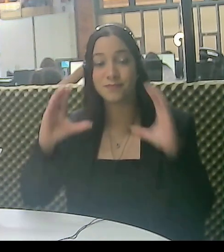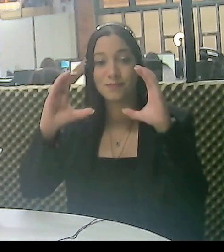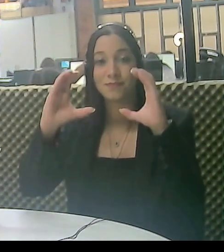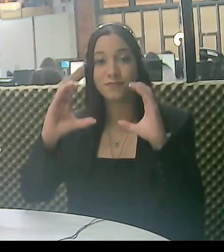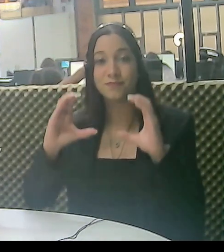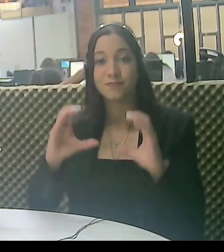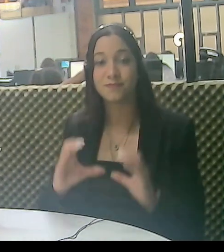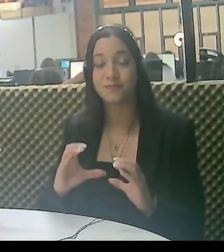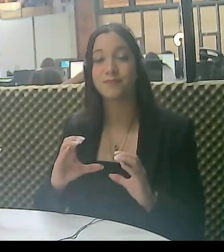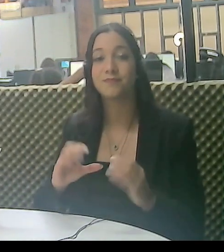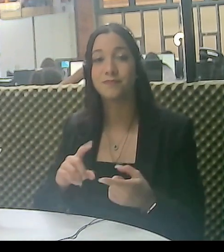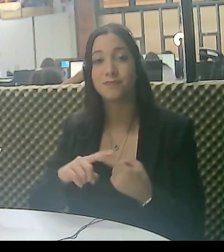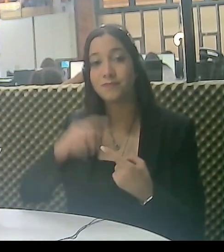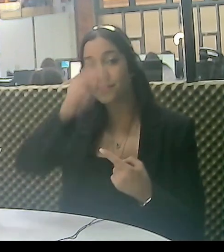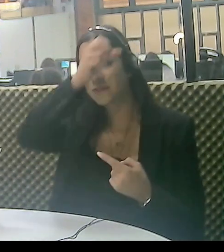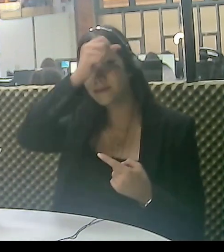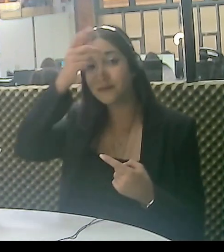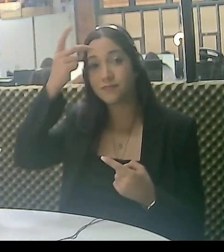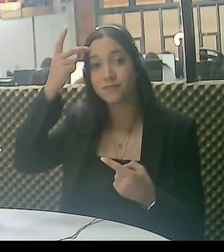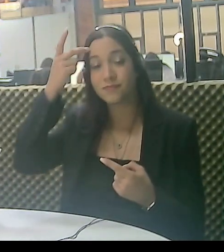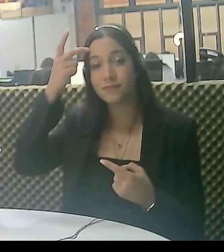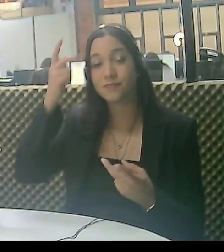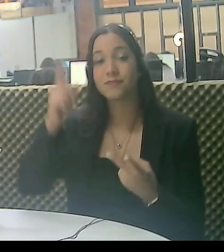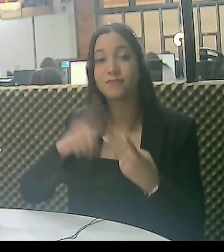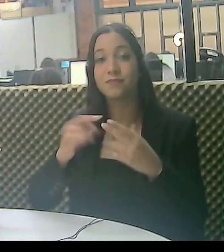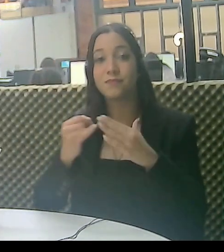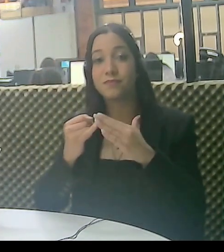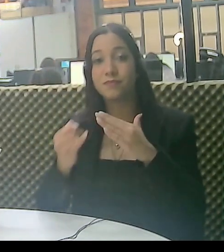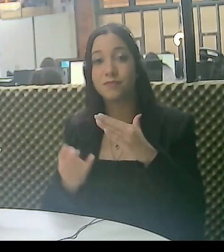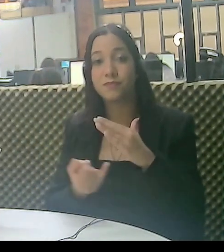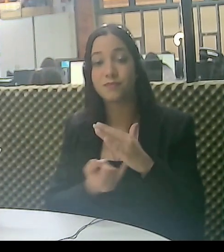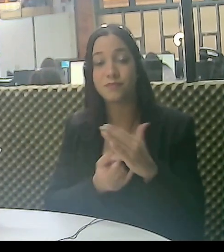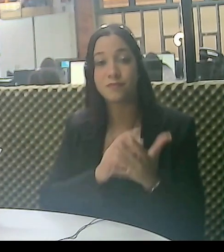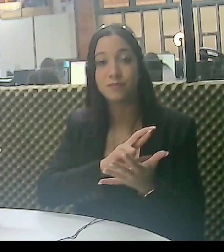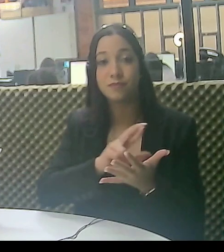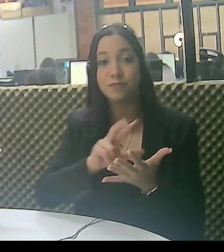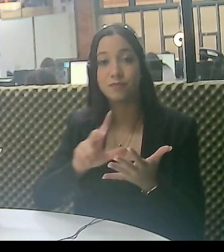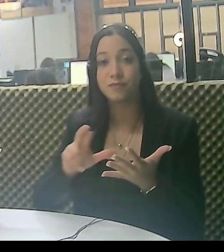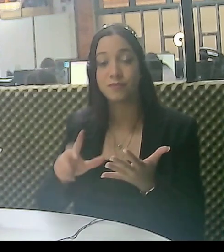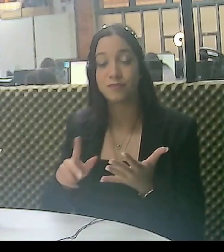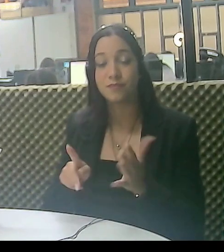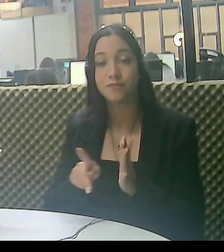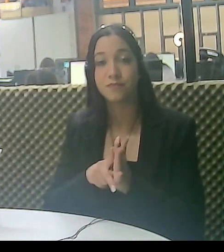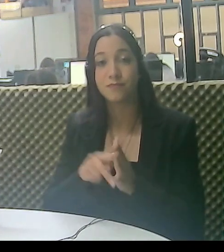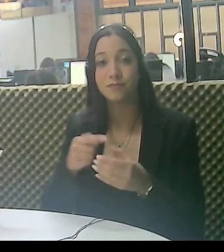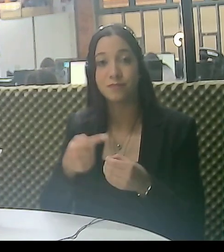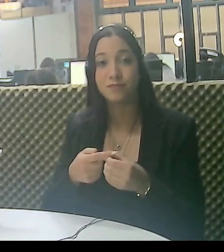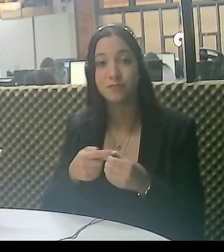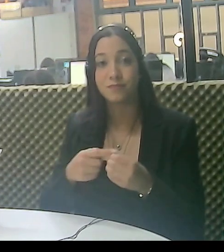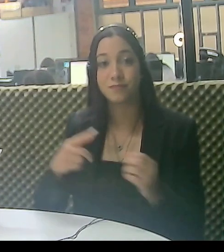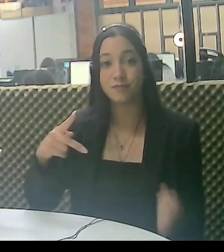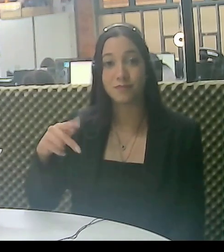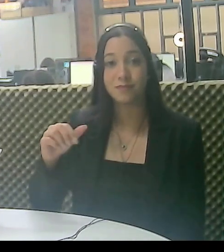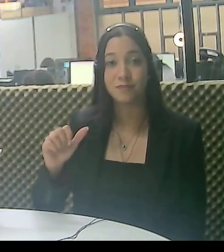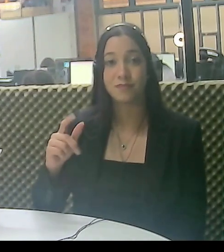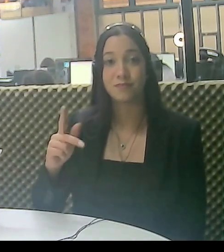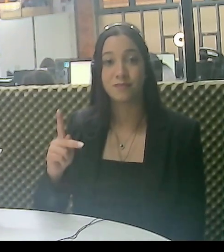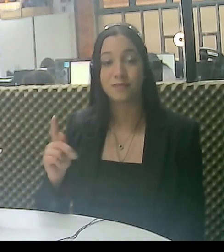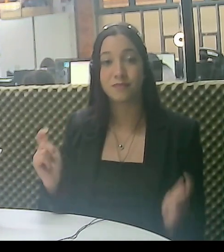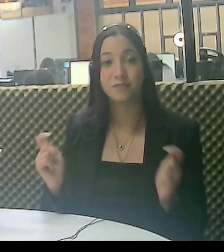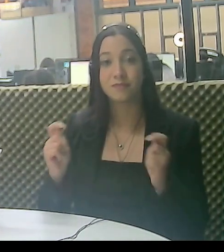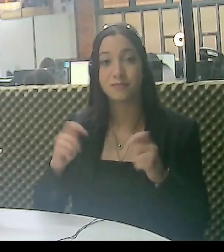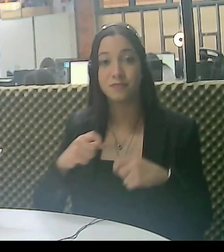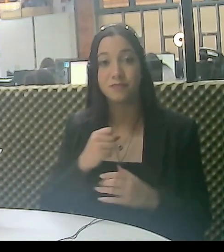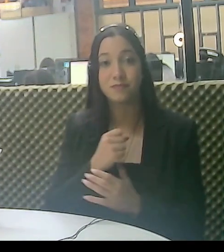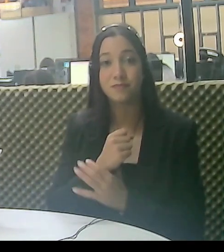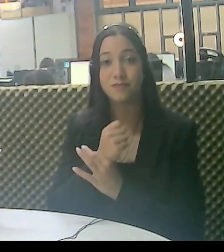coordenadoria, formada pela Prefeitura e outras entidades públicas da cidade. O PEP é elaborado para garantir a segurança